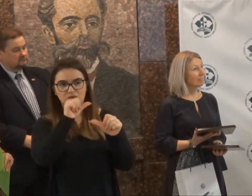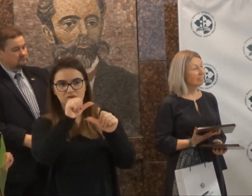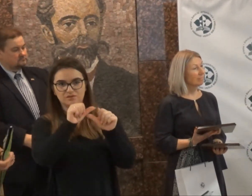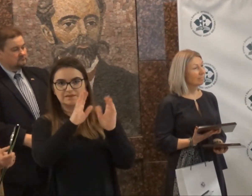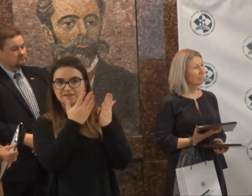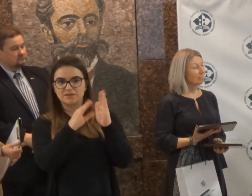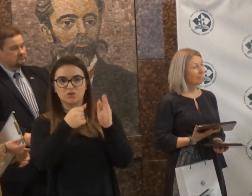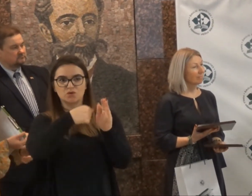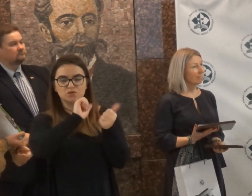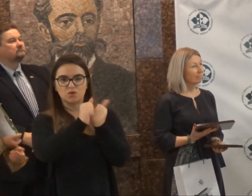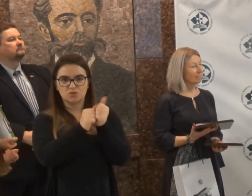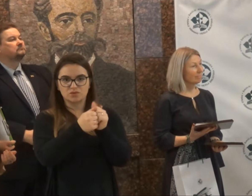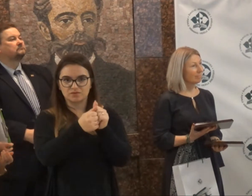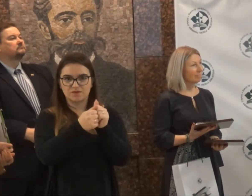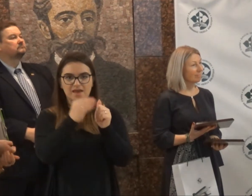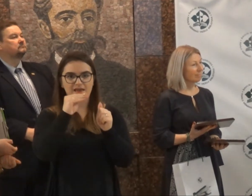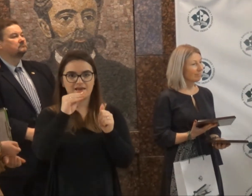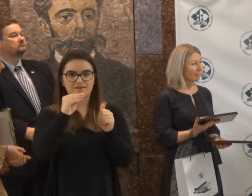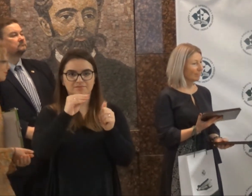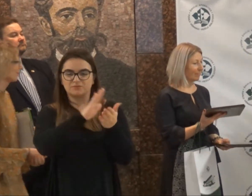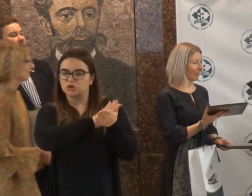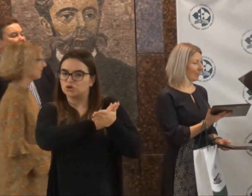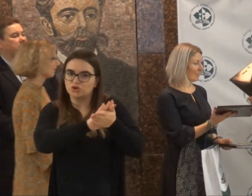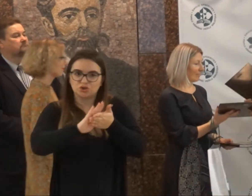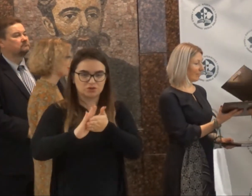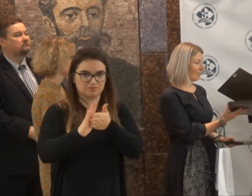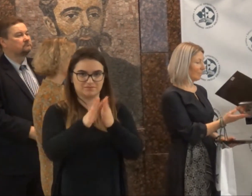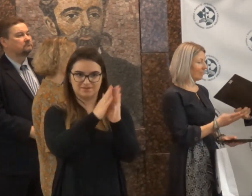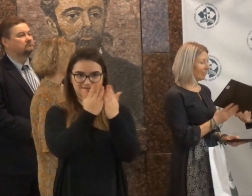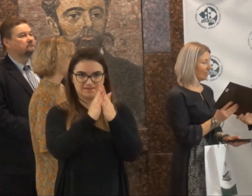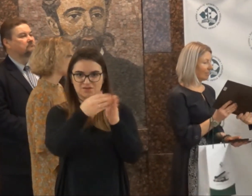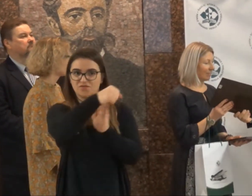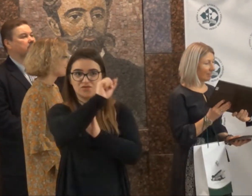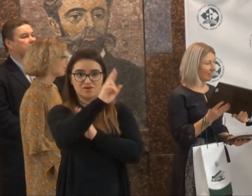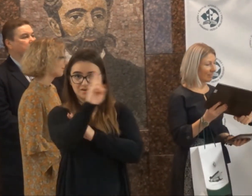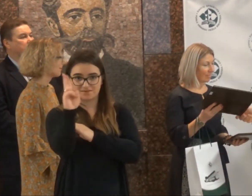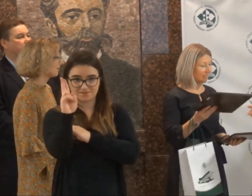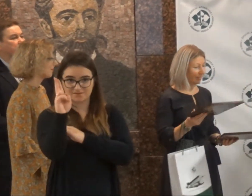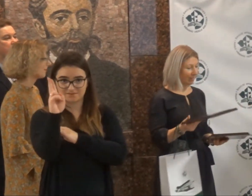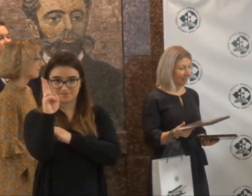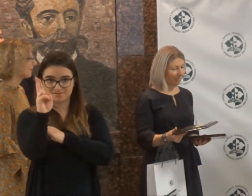nominacijos estetiškiausia knyga nugalėtojas ir